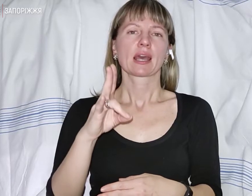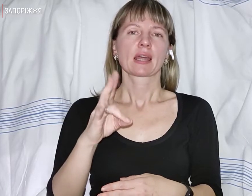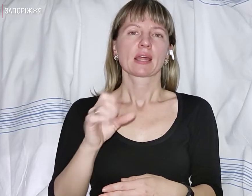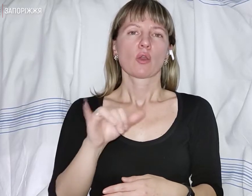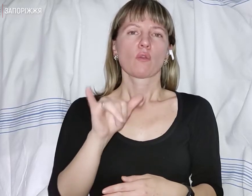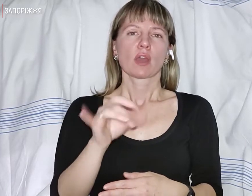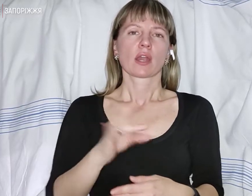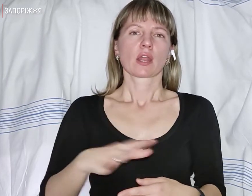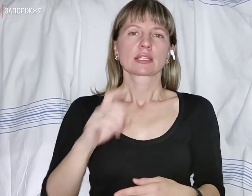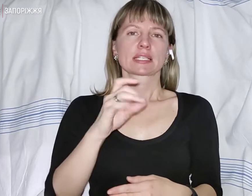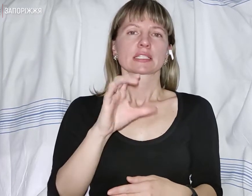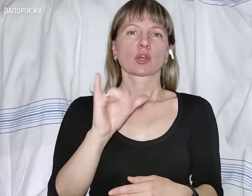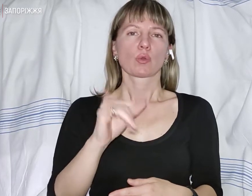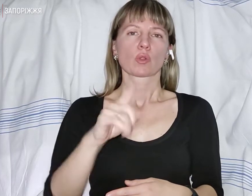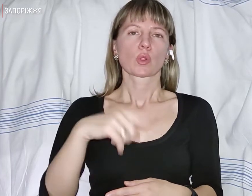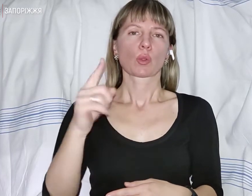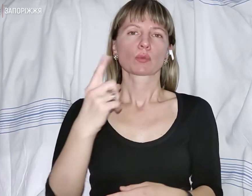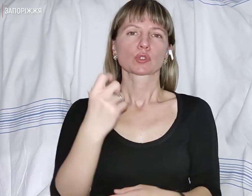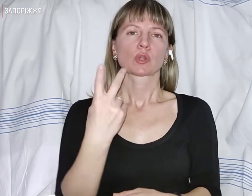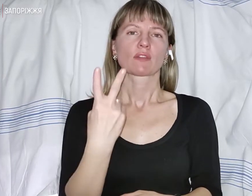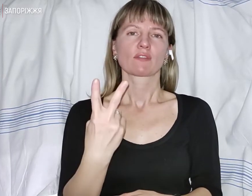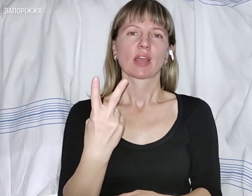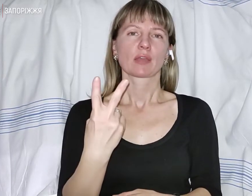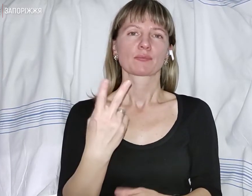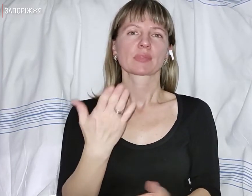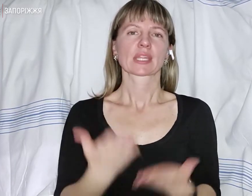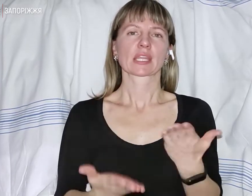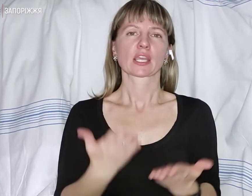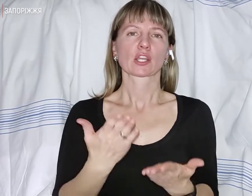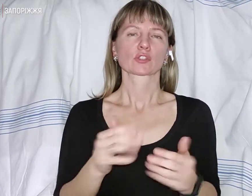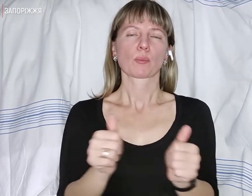Сейчас нас двое взрослых, Максим один. Тут на Антоха бегает.